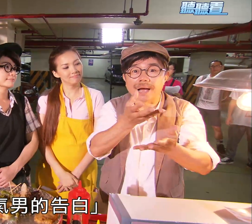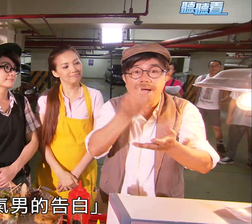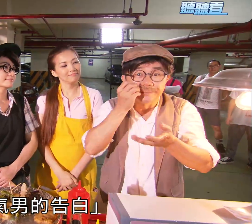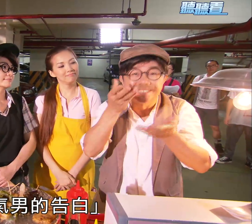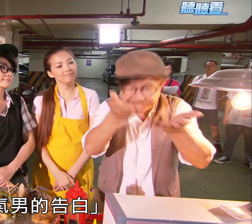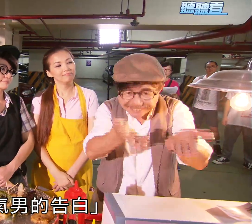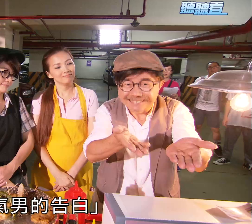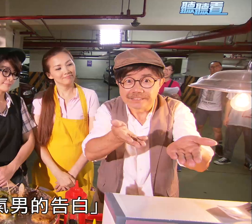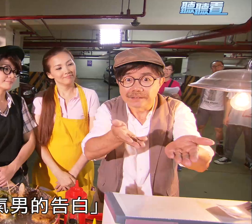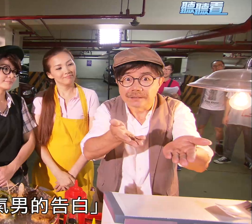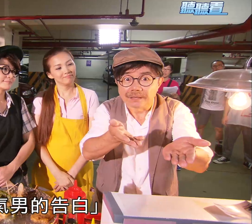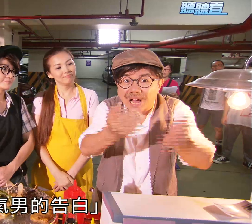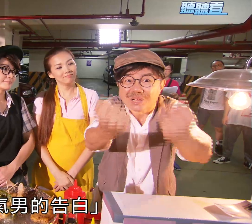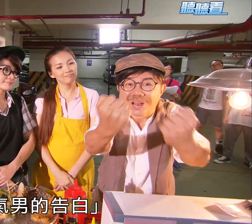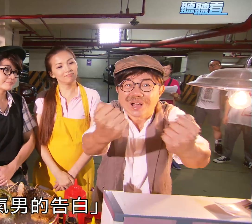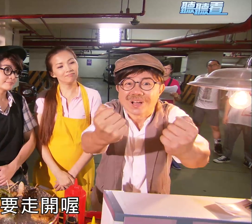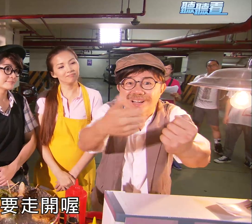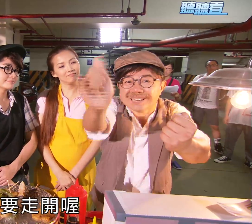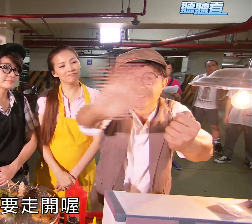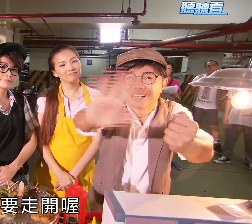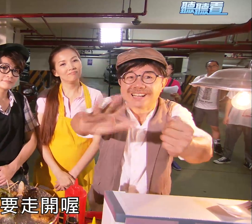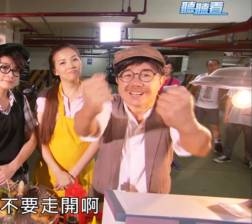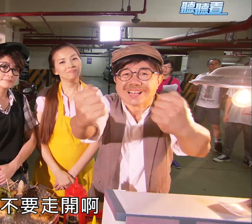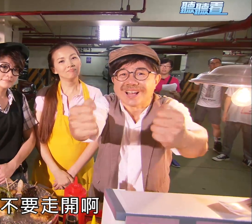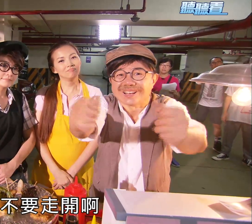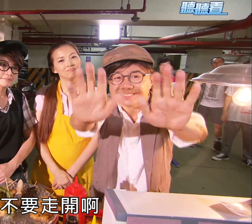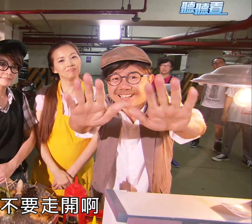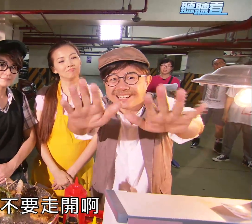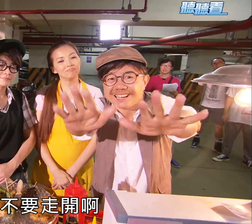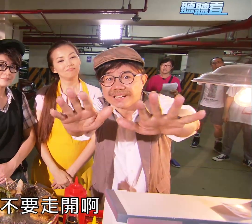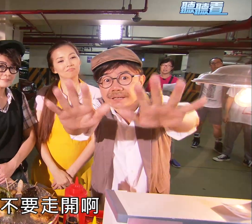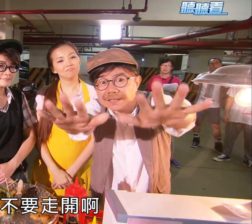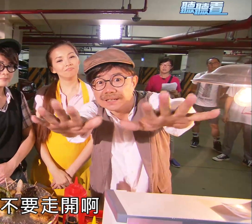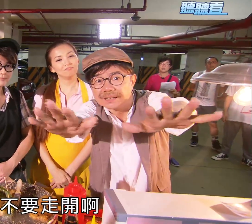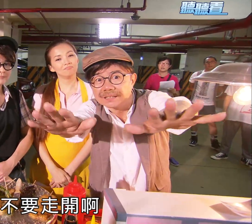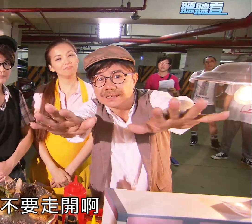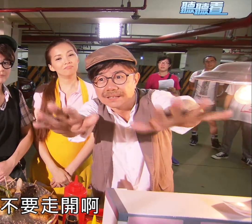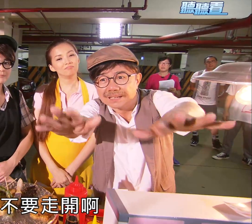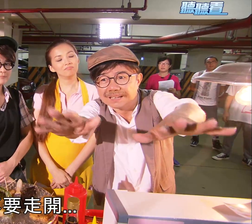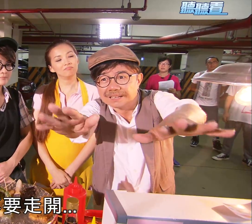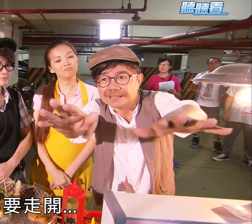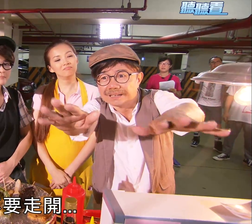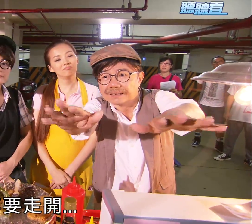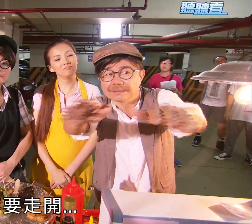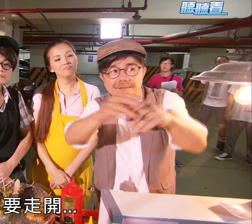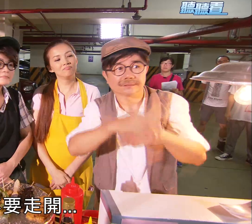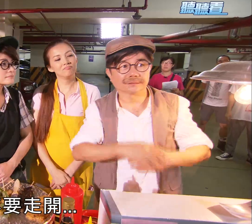告白》。不要走开啊，千万不要走开啊！不要走开，不要走开！